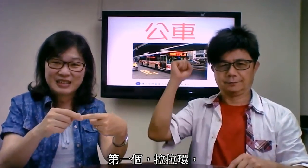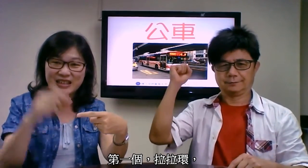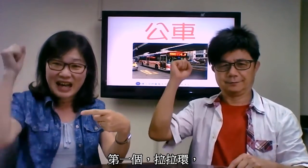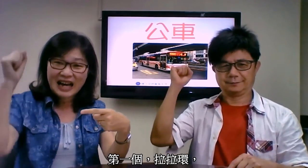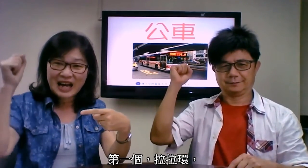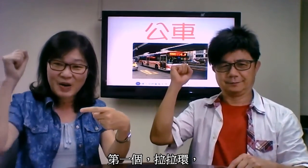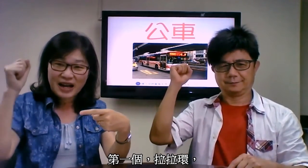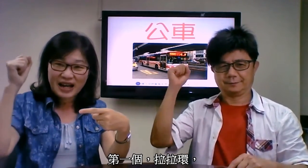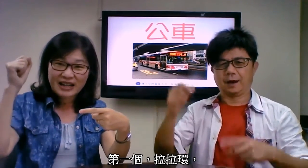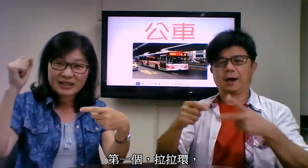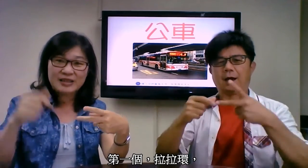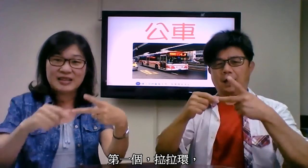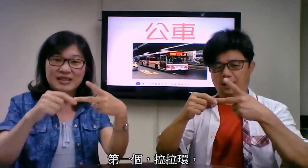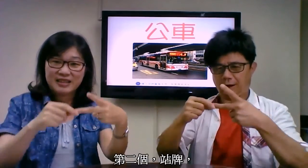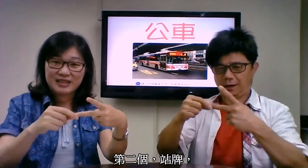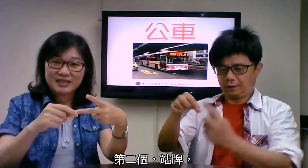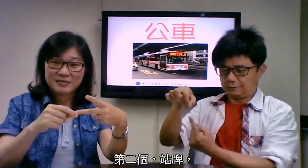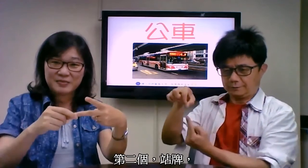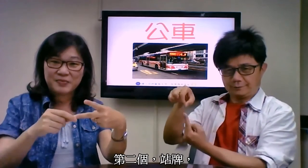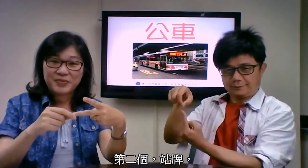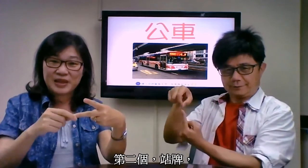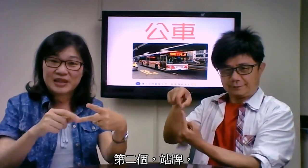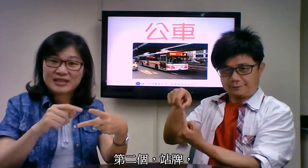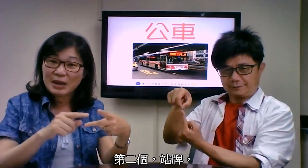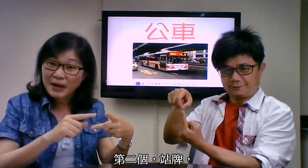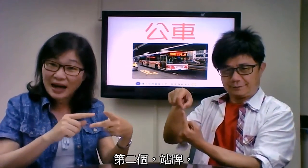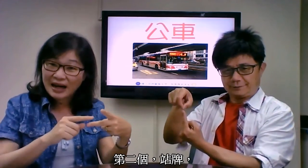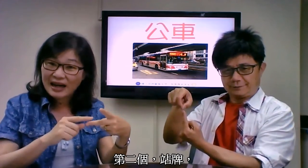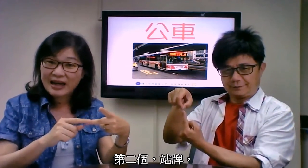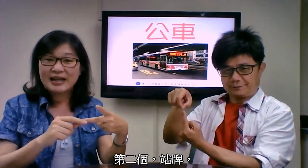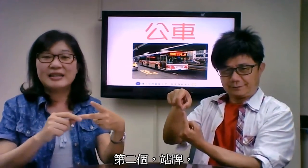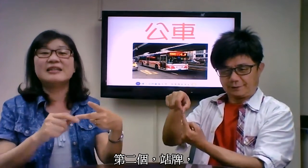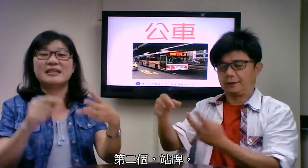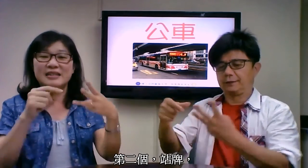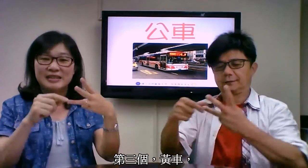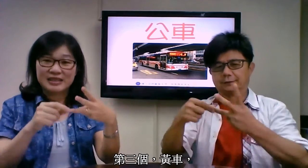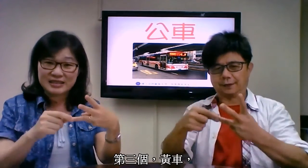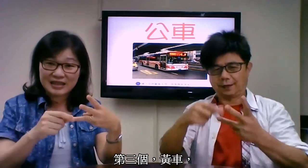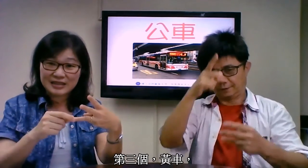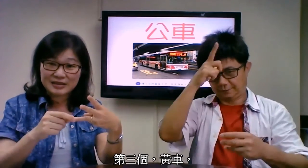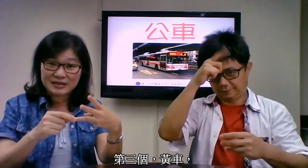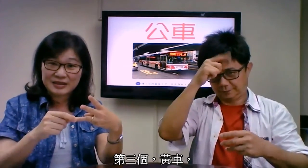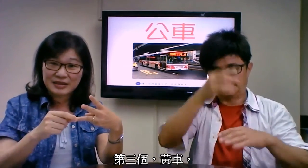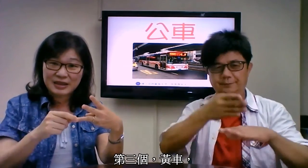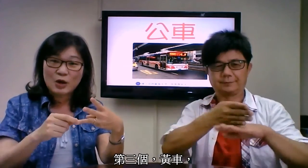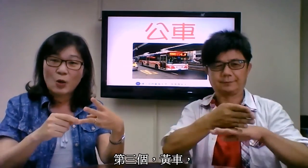拉拉环，第二个站牌，第三个黄